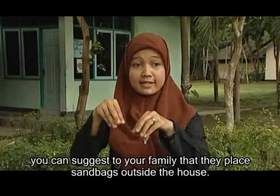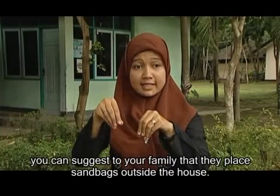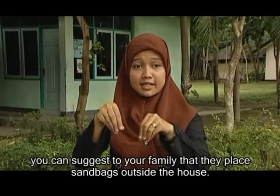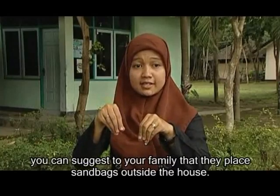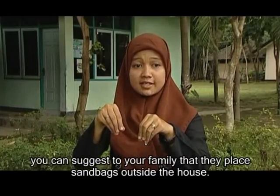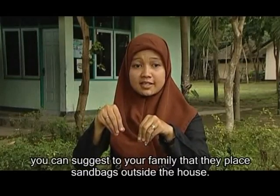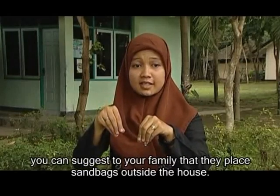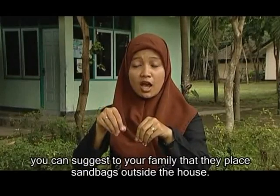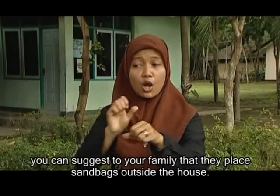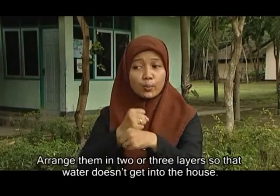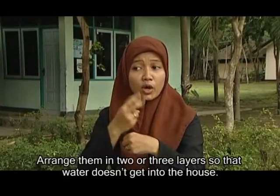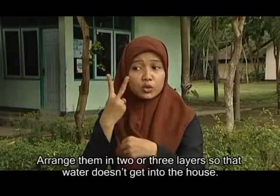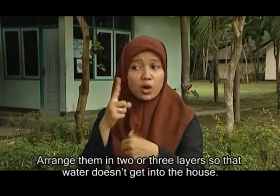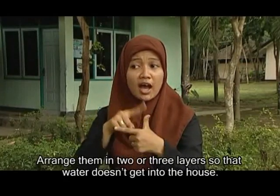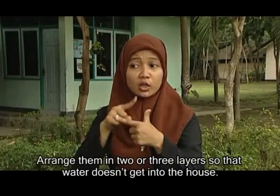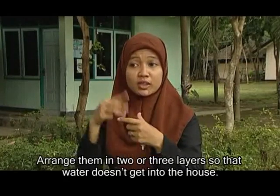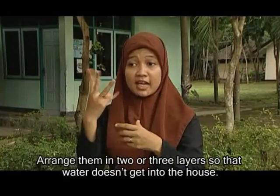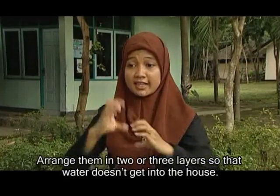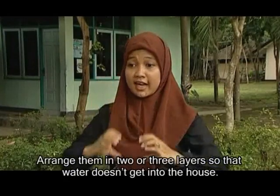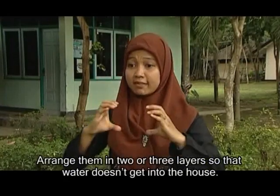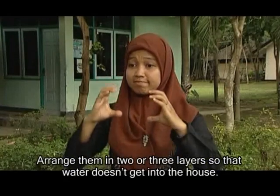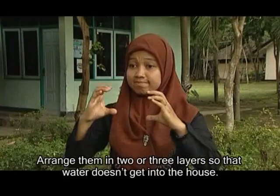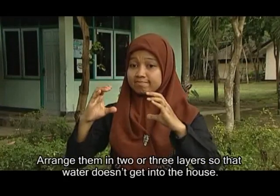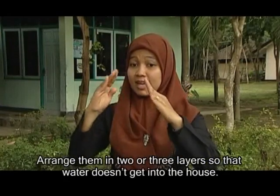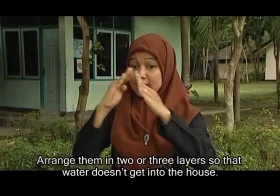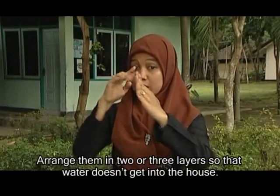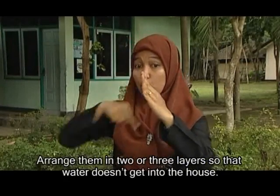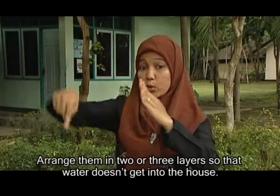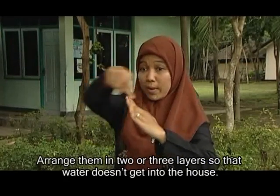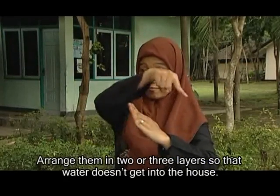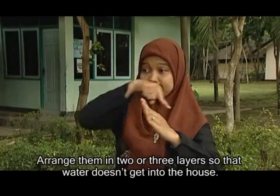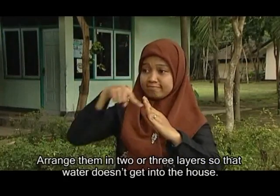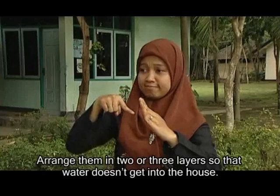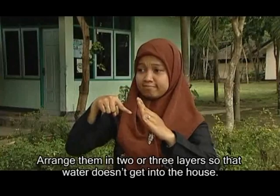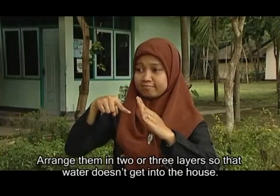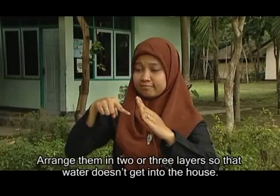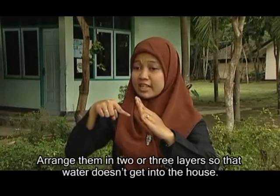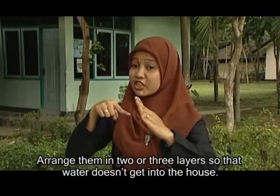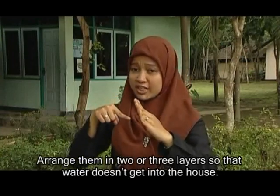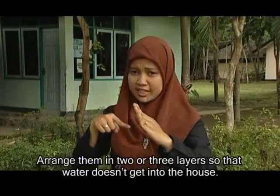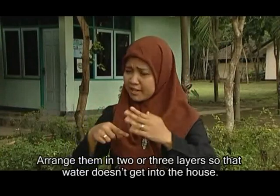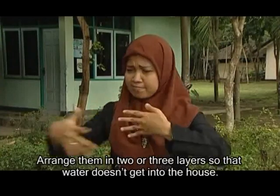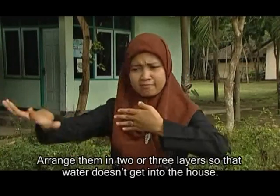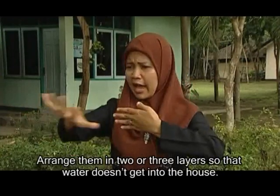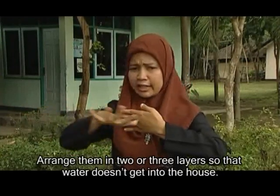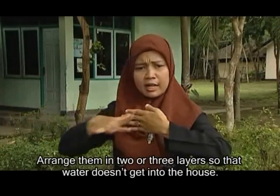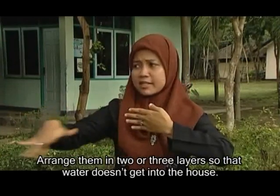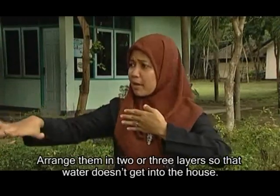pasir, buat 2 atau 3 tingkat di luar rumah. Jadi, air tidak bisa